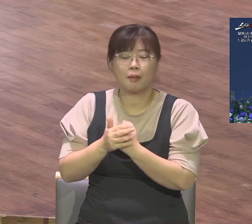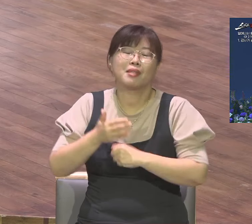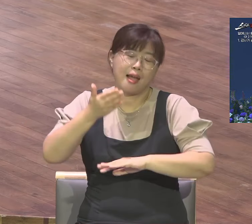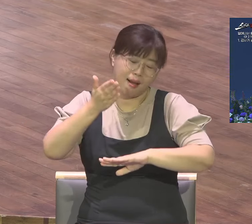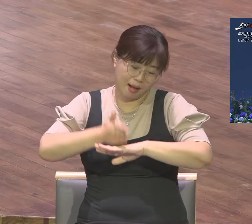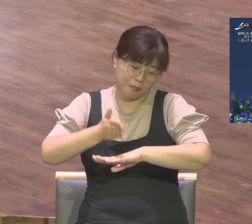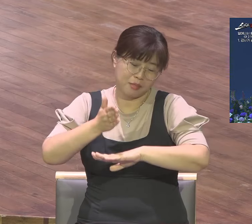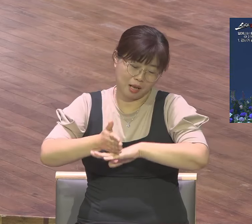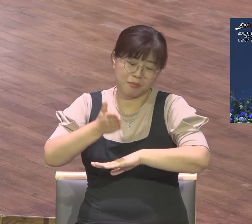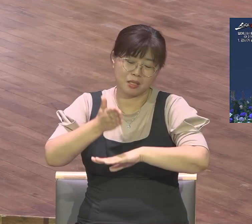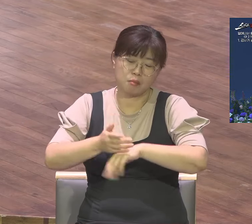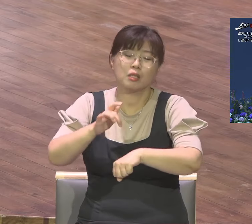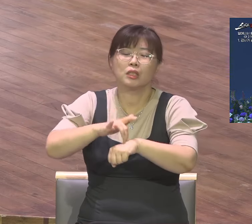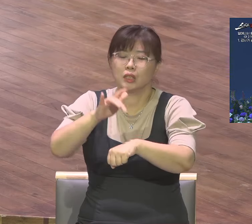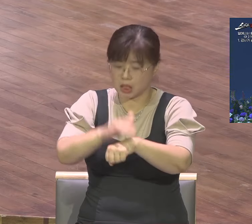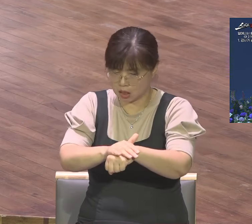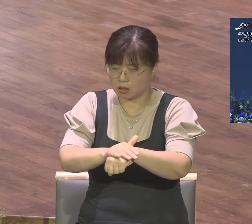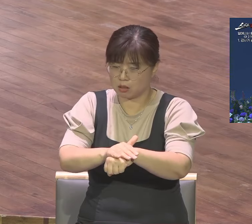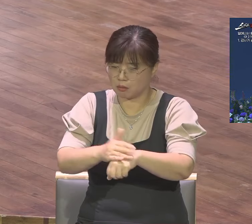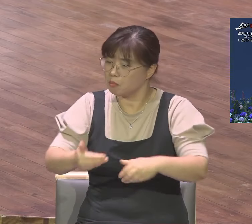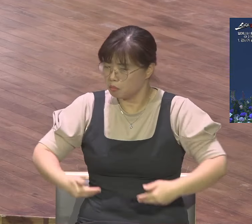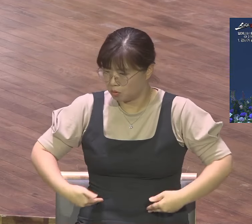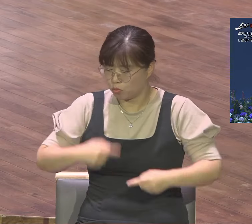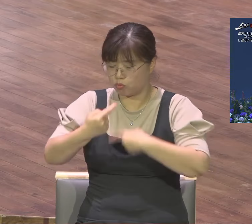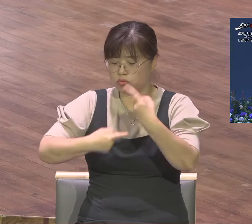되었다. 감사해야 돼요.